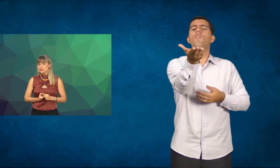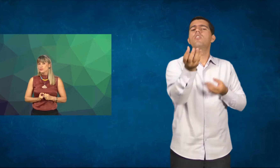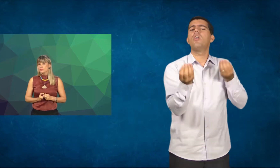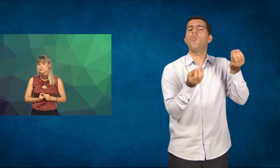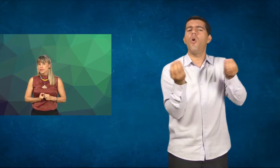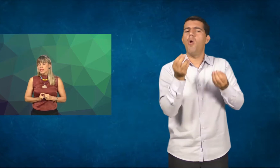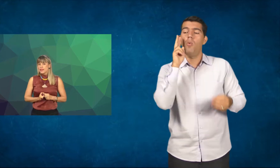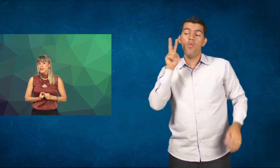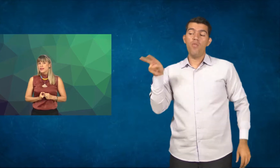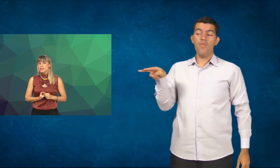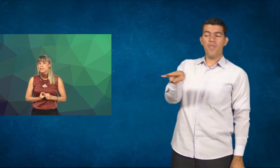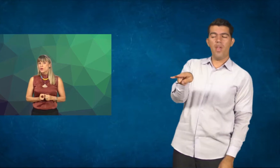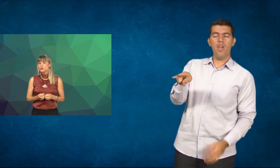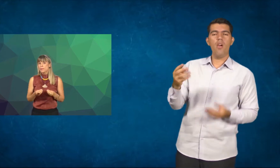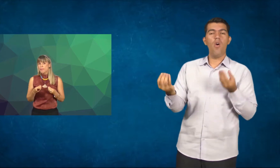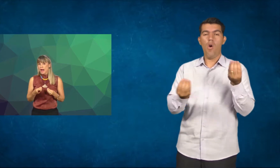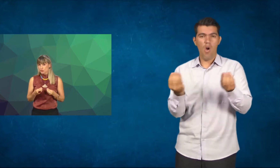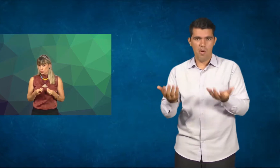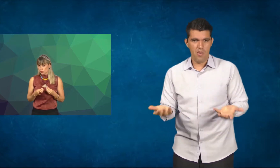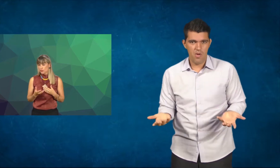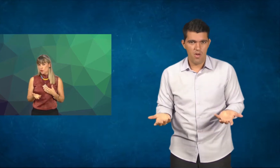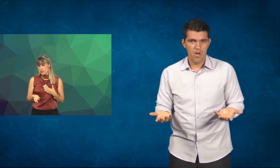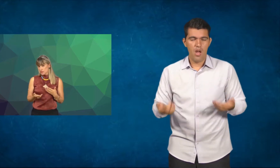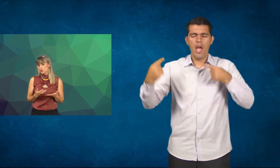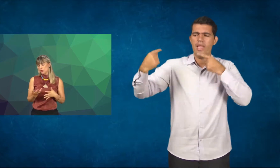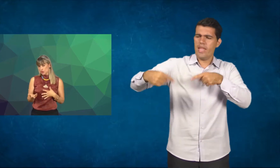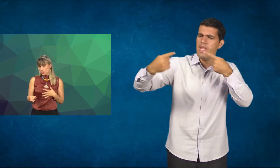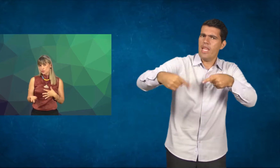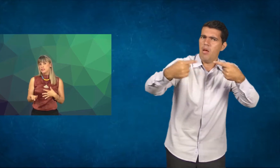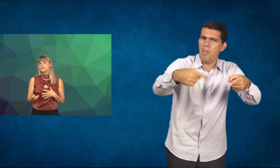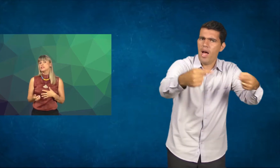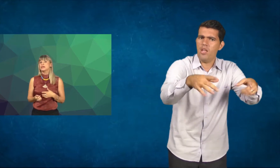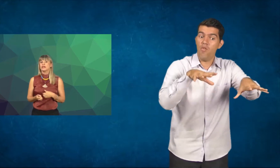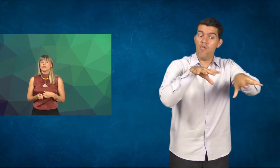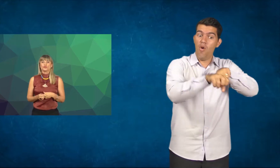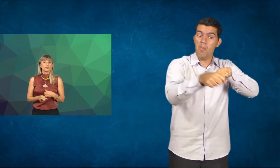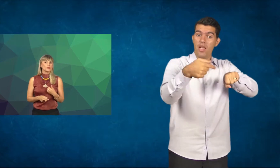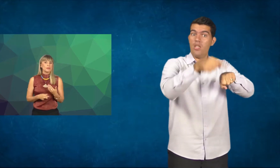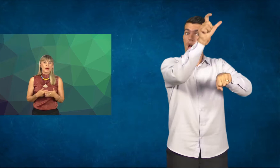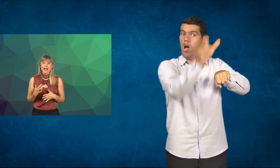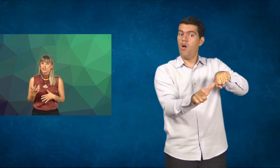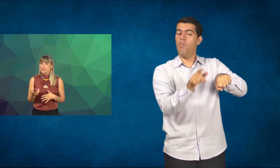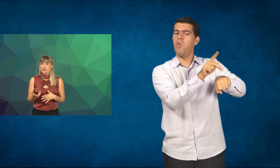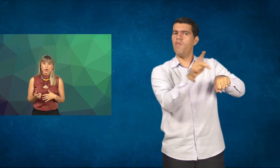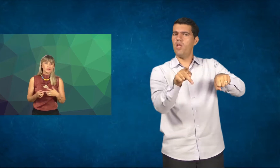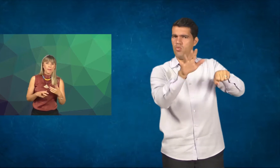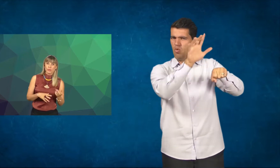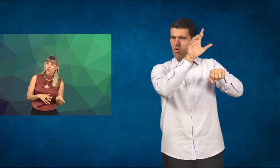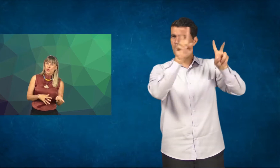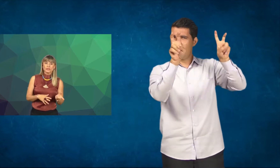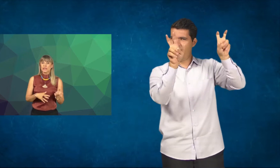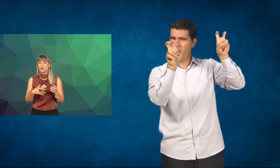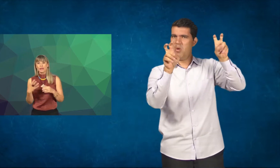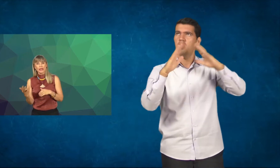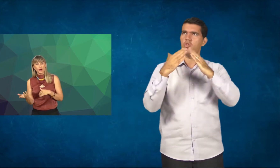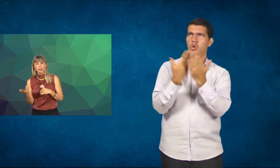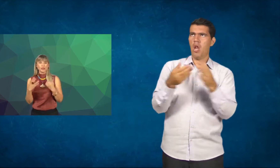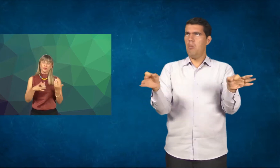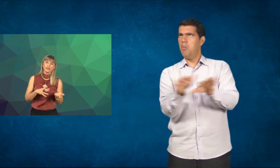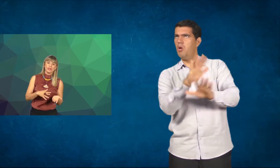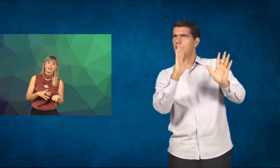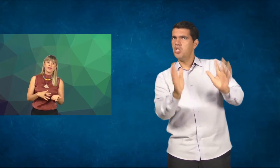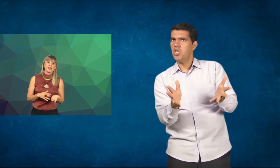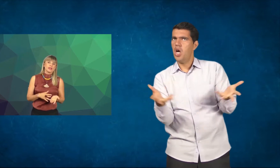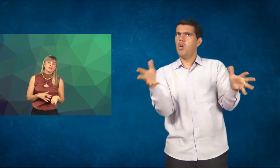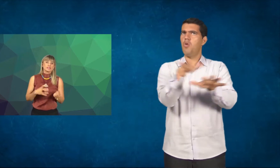vê isso? Em relação ao debate sobre formação de professores, sobre o debate da escola estar pronta ou não